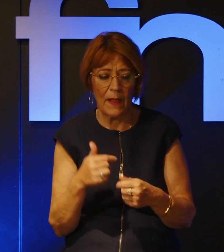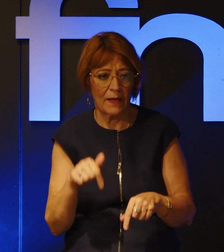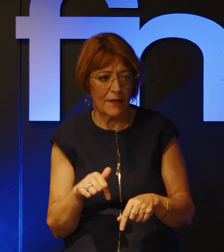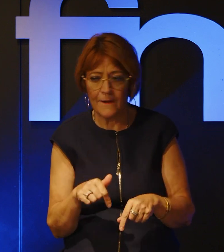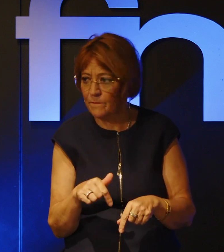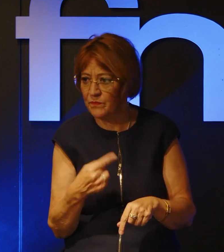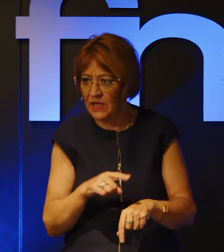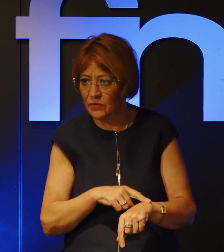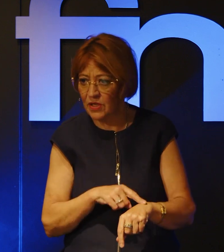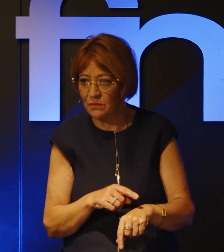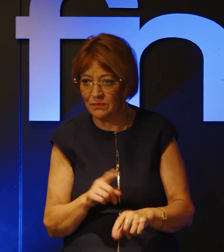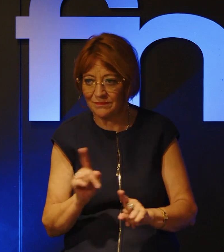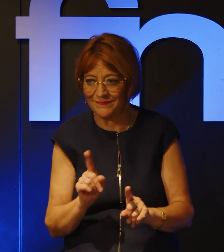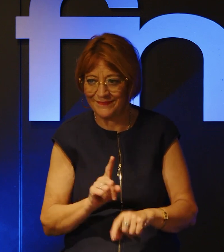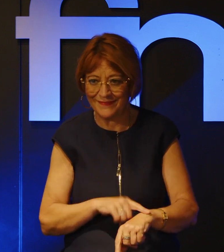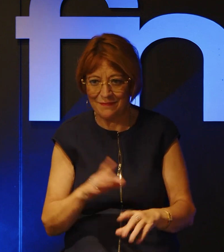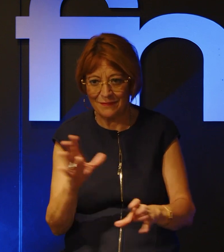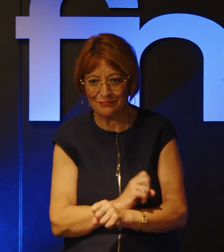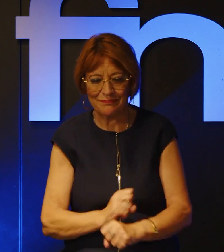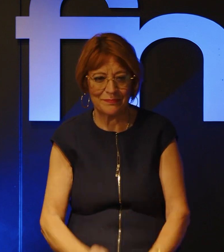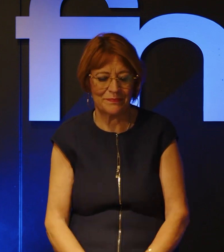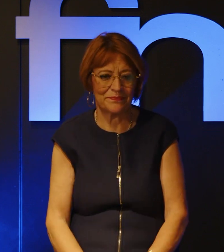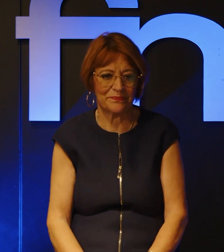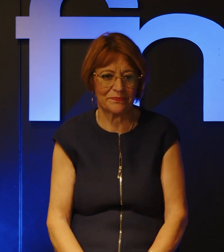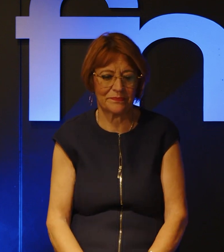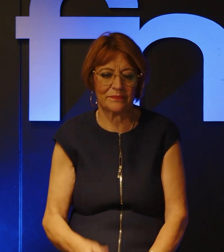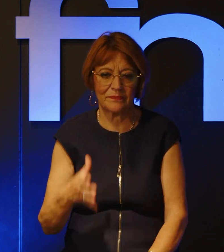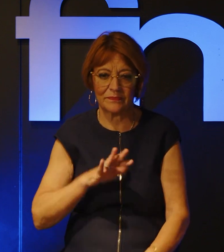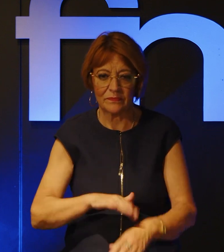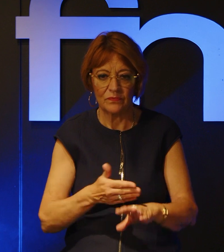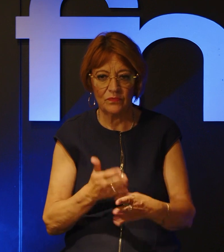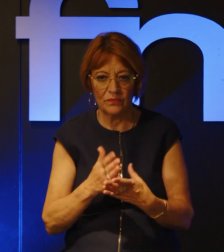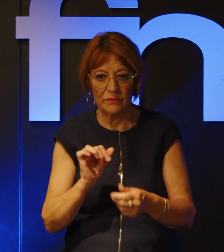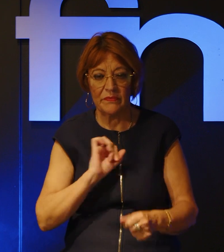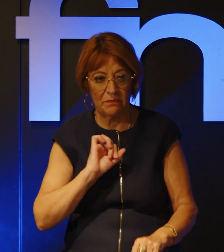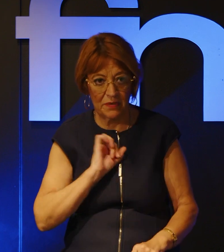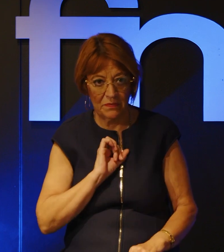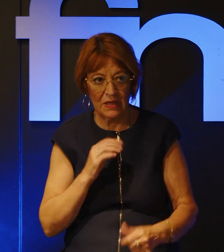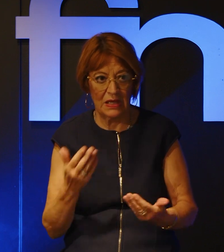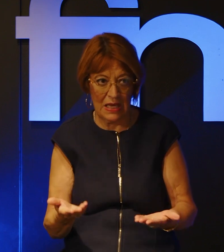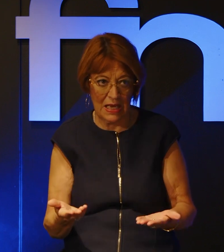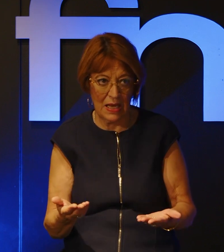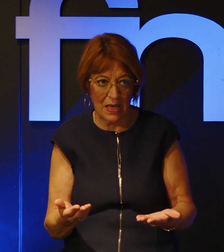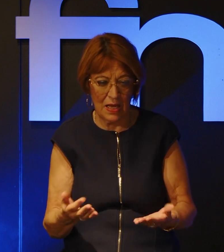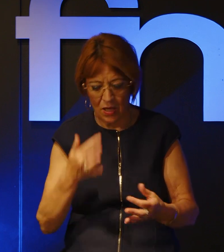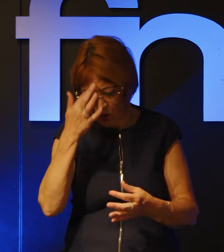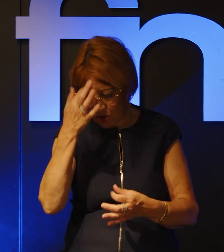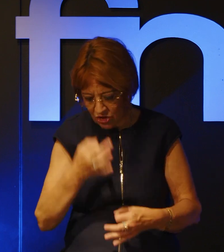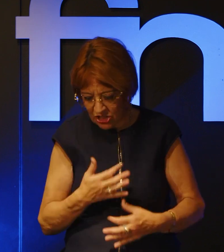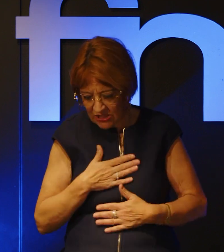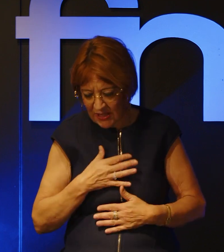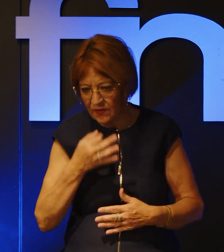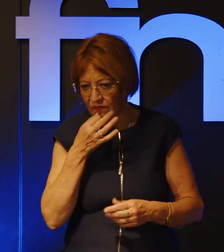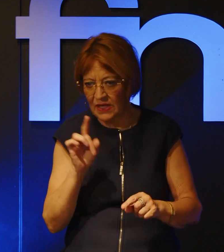ainda tenho tempo não tenho tempo pronto hum queria só reforçar que para mim é também uma questão de de honestidade não